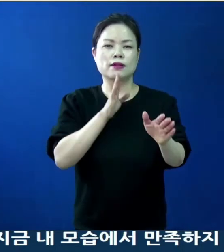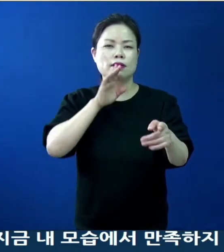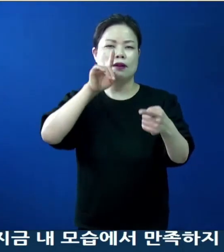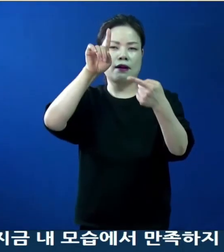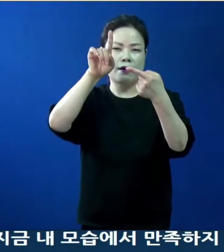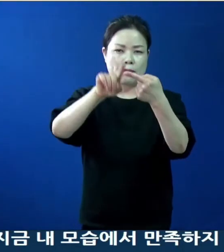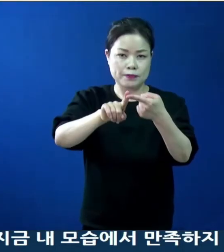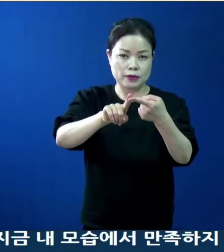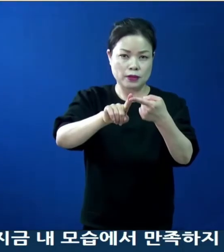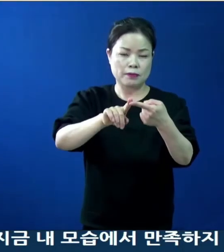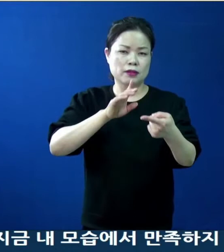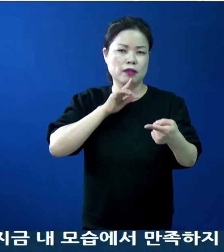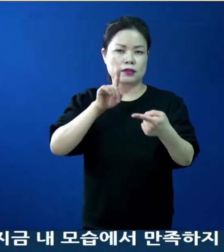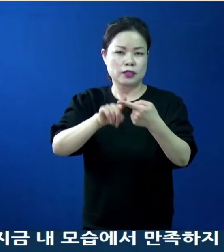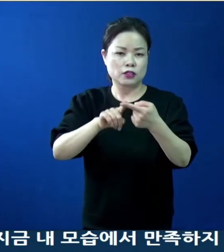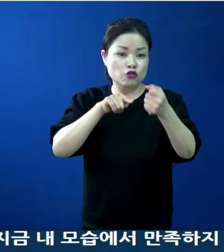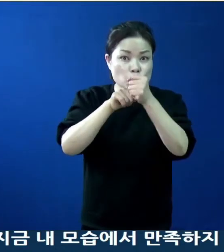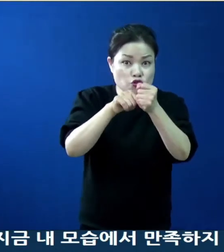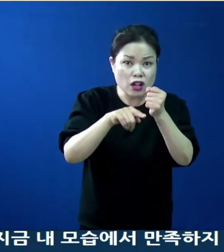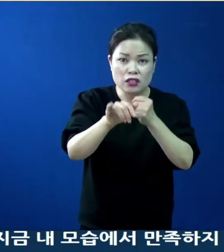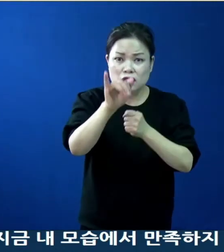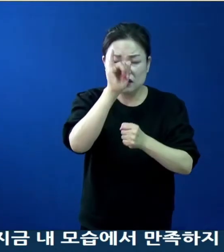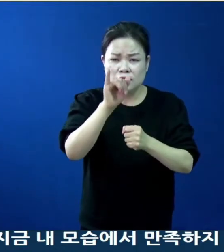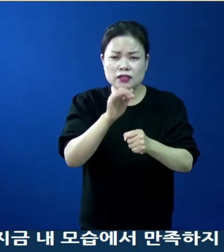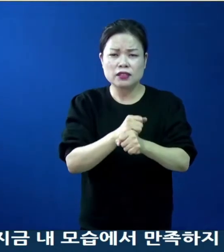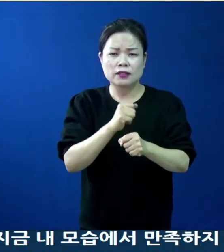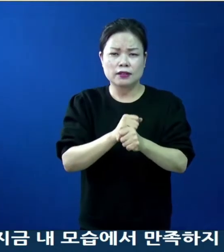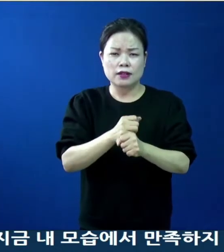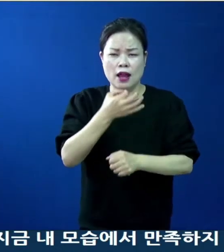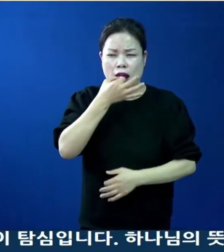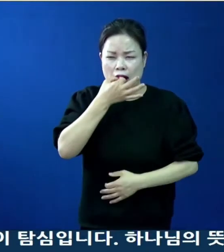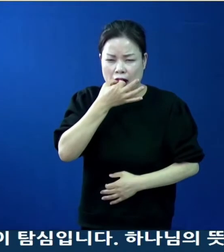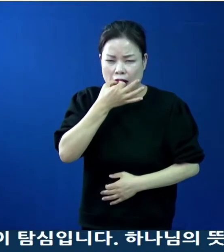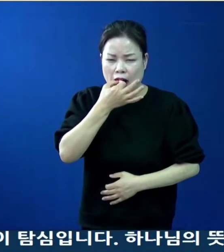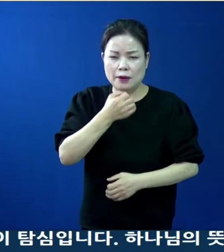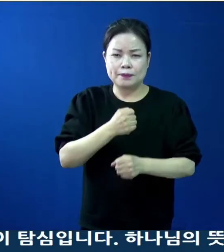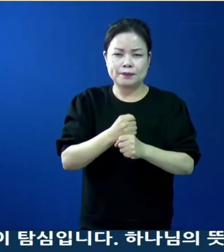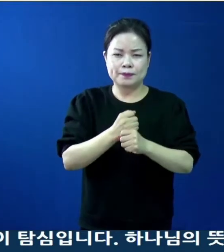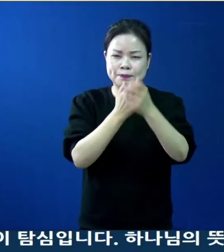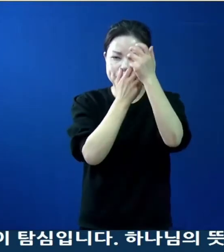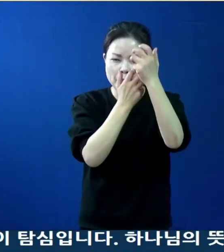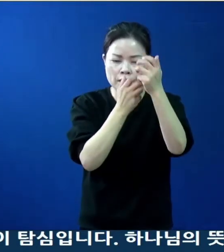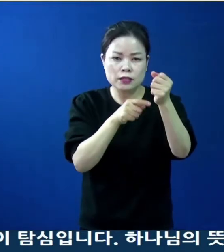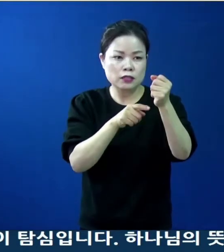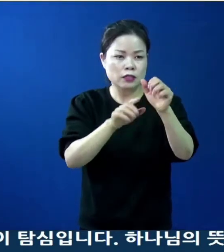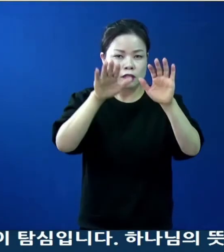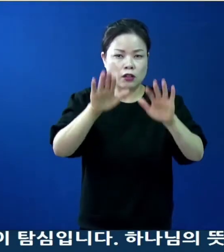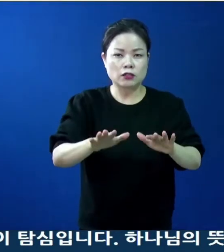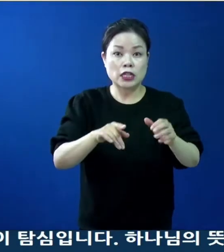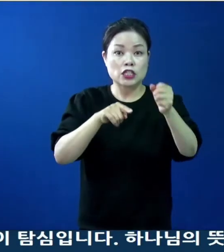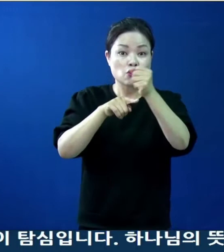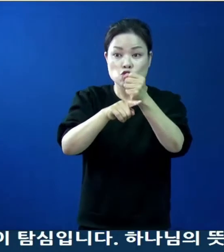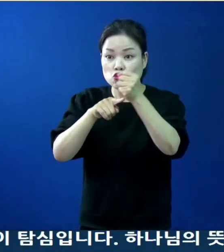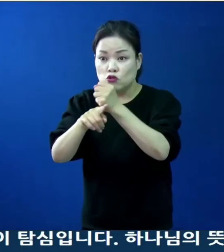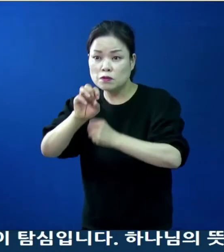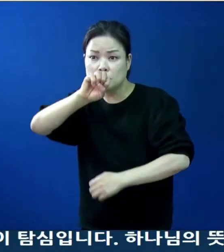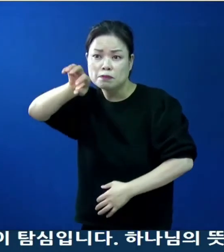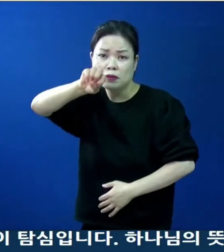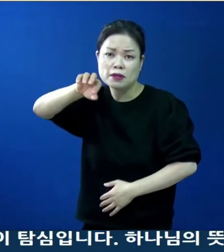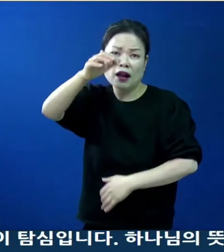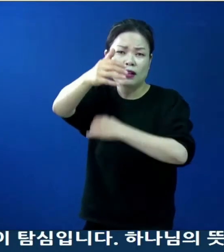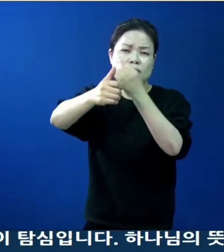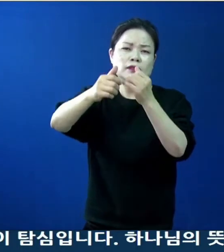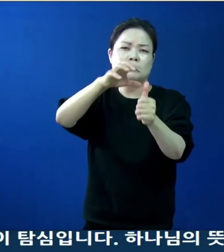한다는 겁니다. 반드시 그 탐심을 채우기 위해서 합리화합니다. 현실적인 이유들을 댑니다. 그리고